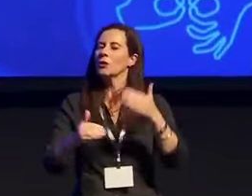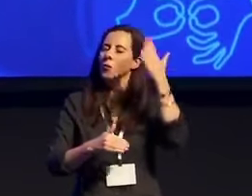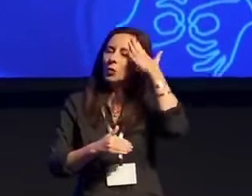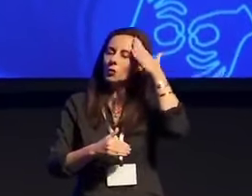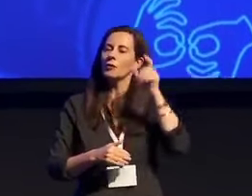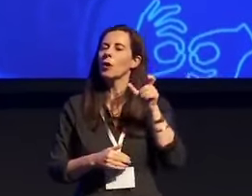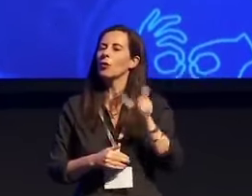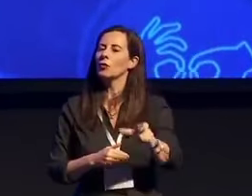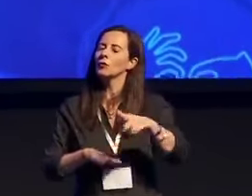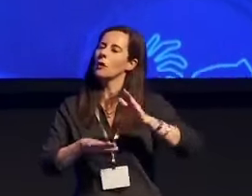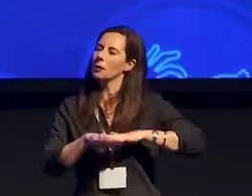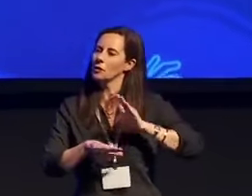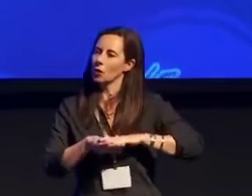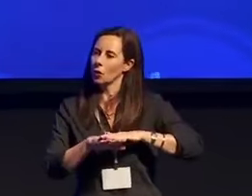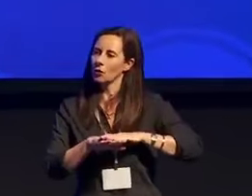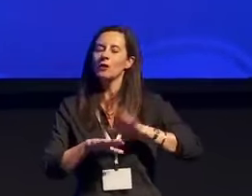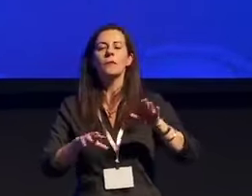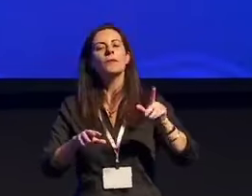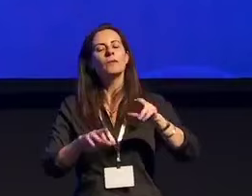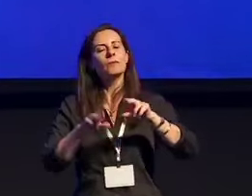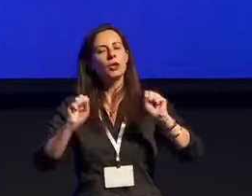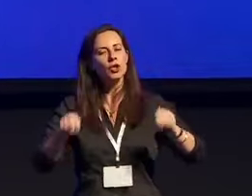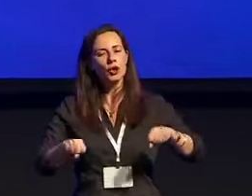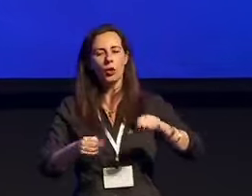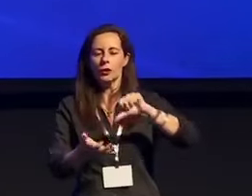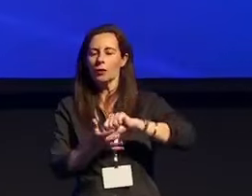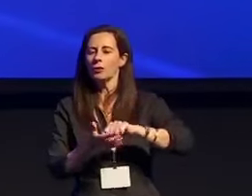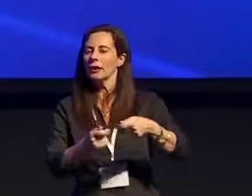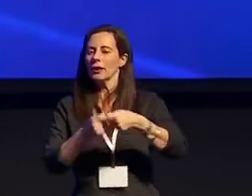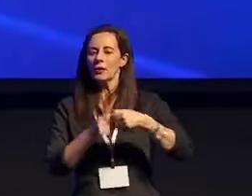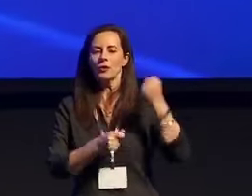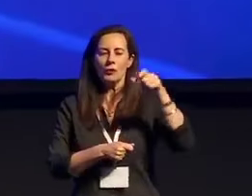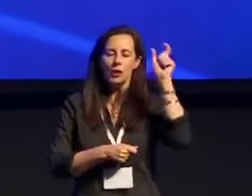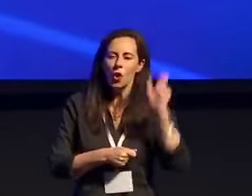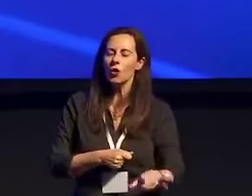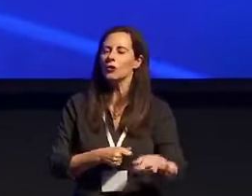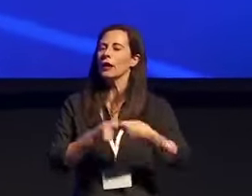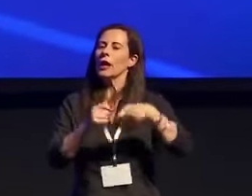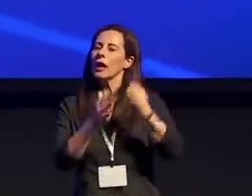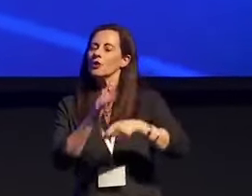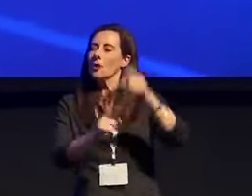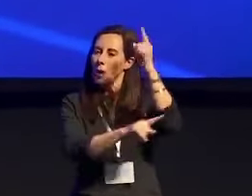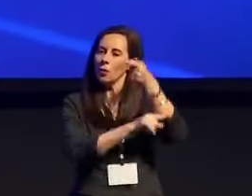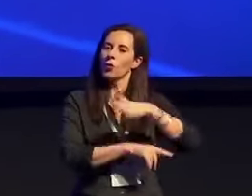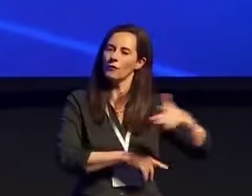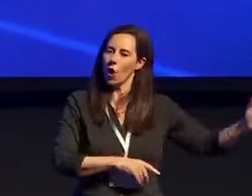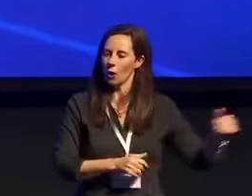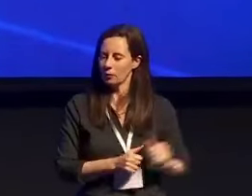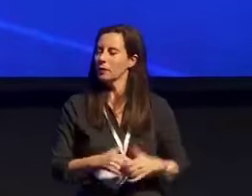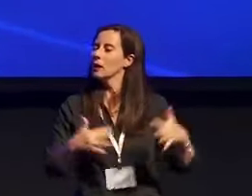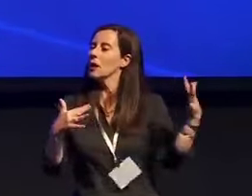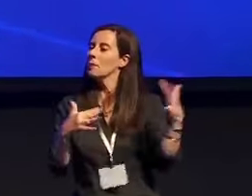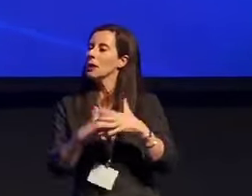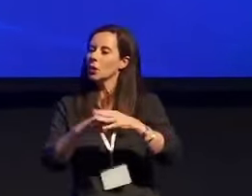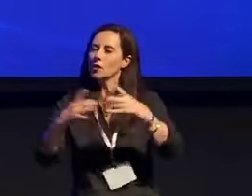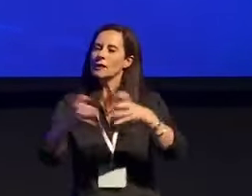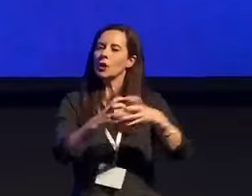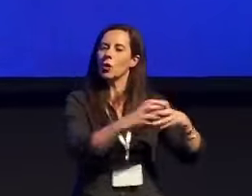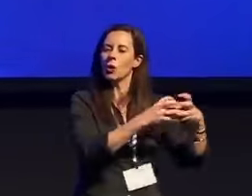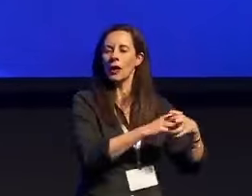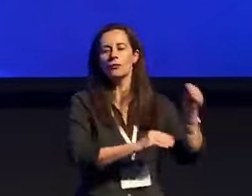המודעות, המחויבות והמקצועיות כגון השלטון המקומי, ארגון משאבי אנוש, ארגון רכש, ארגון המלונאות ועוד. בדיקות